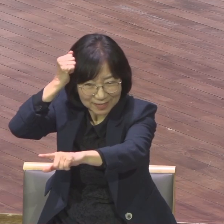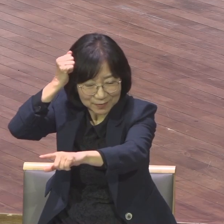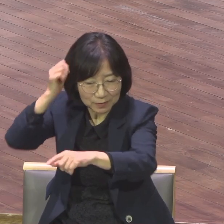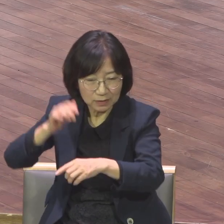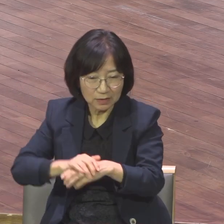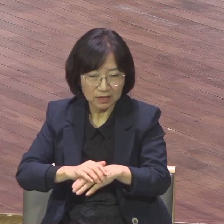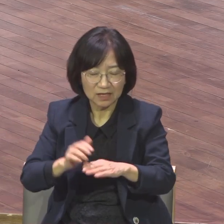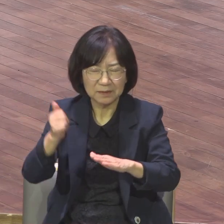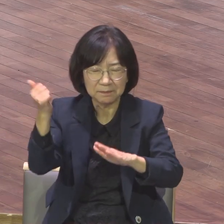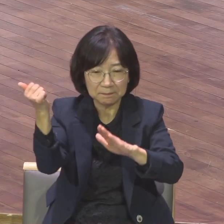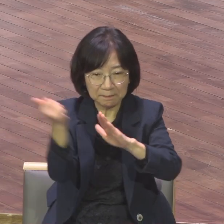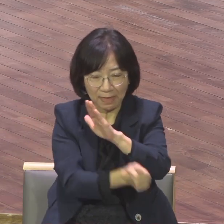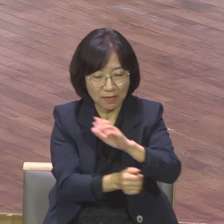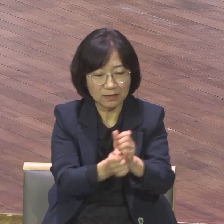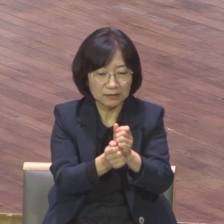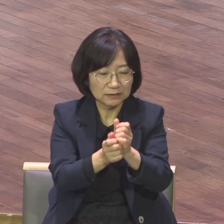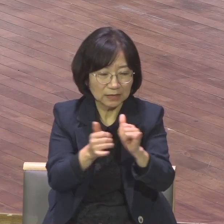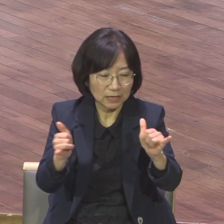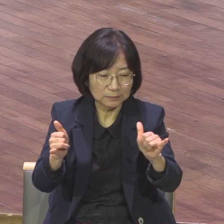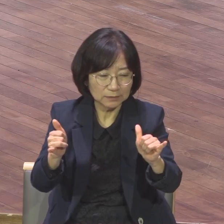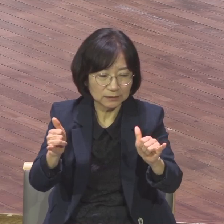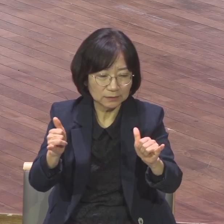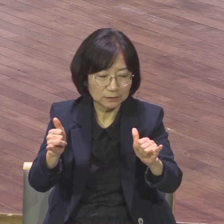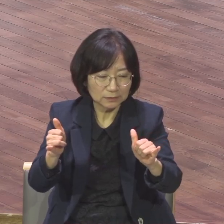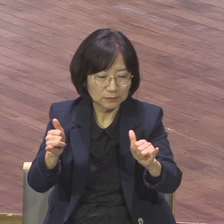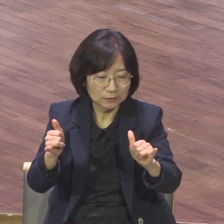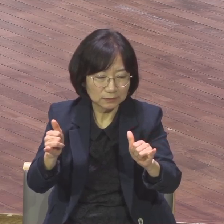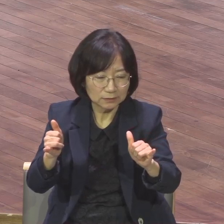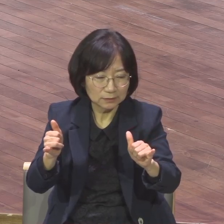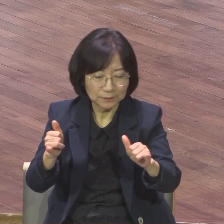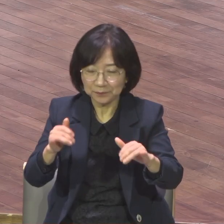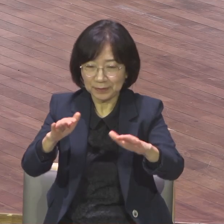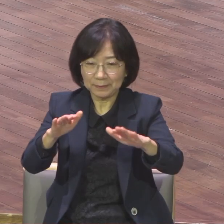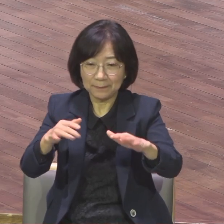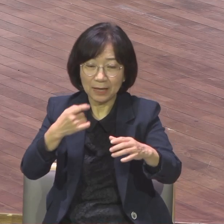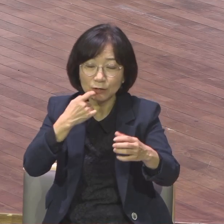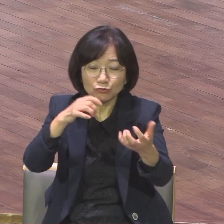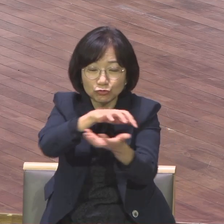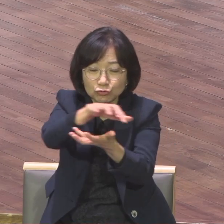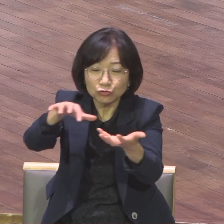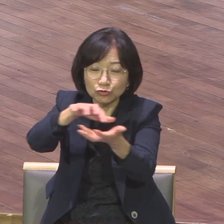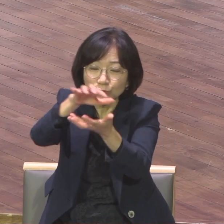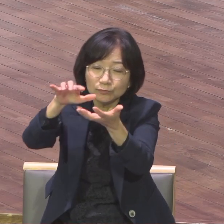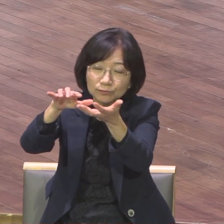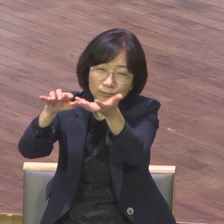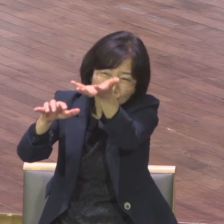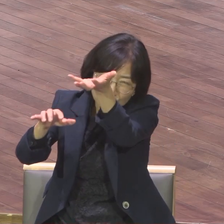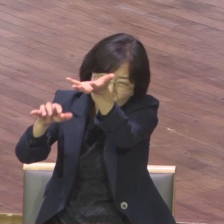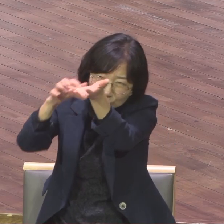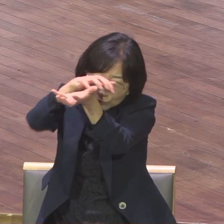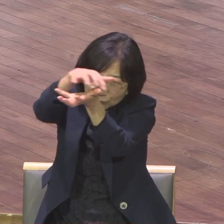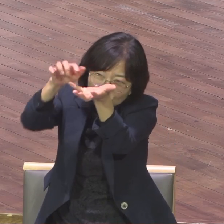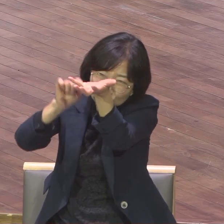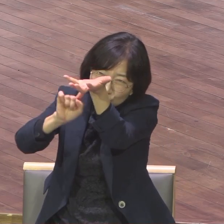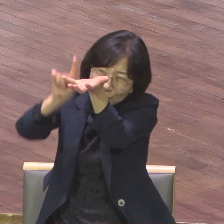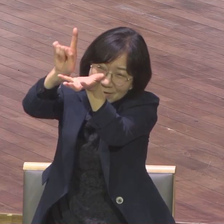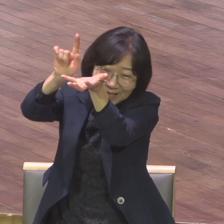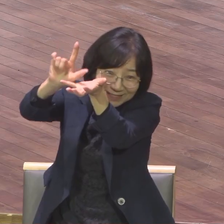패자가 되고 싶어요? 성자는 뭐예요? 구름 위에 태양을 봐. 패자는 구름 속의 비를